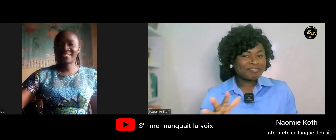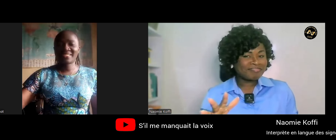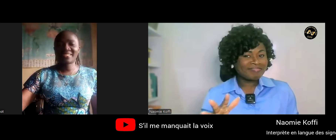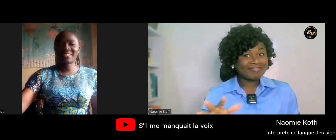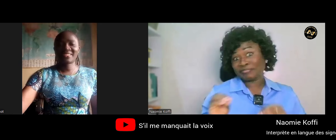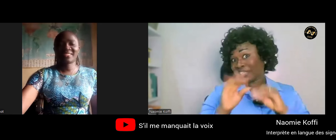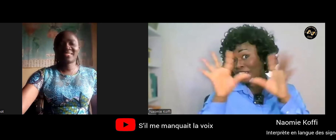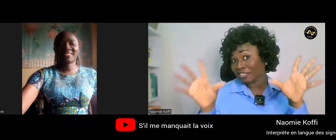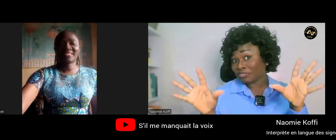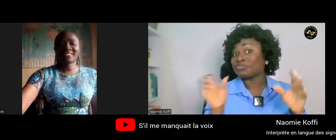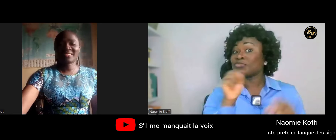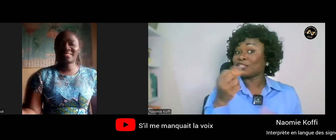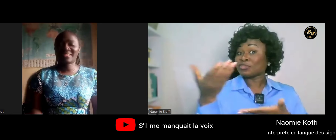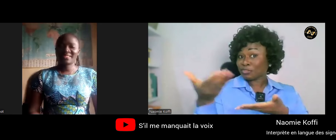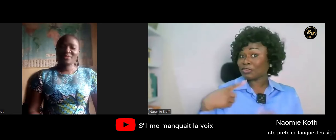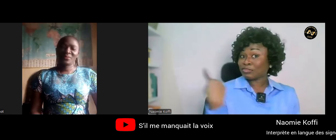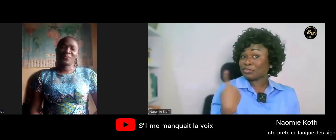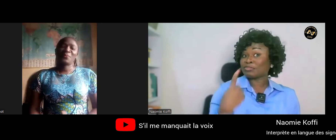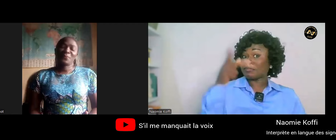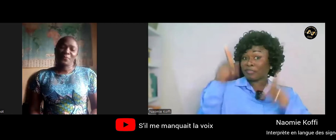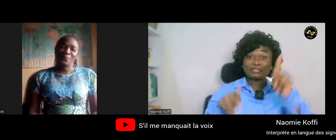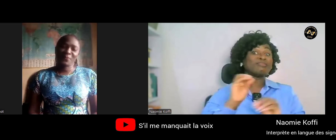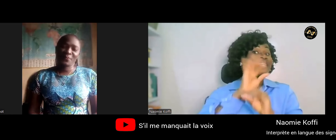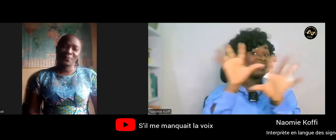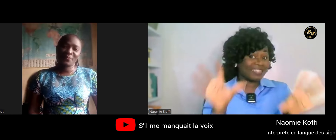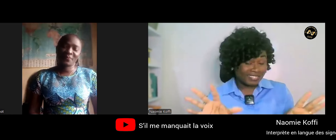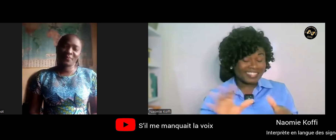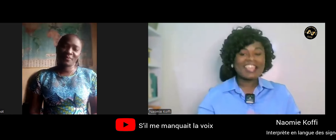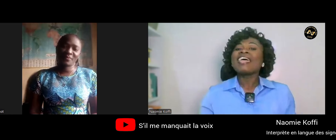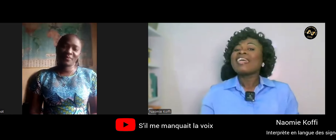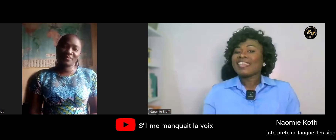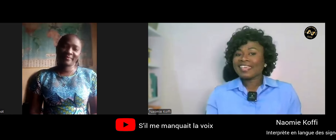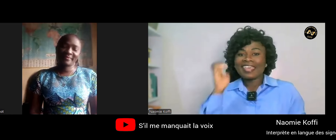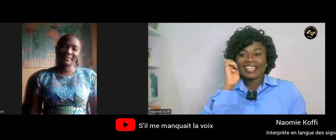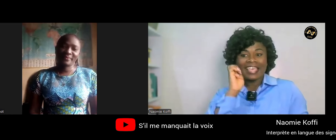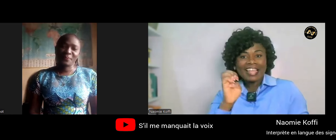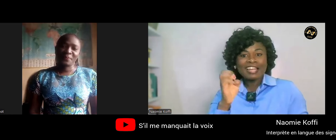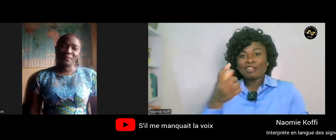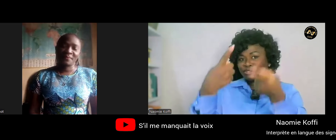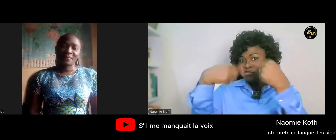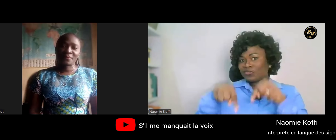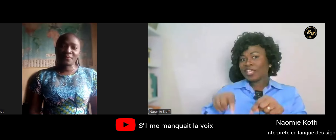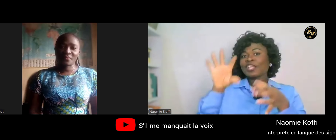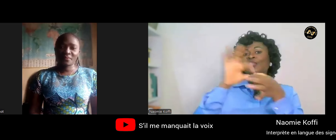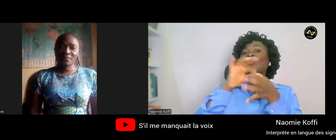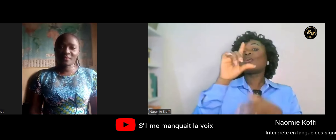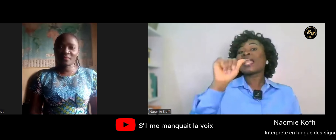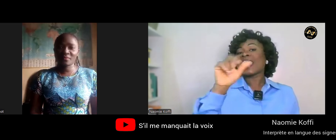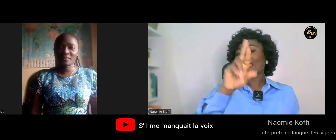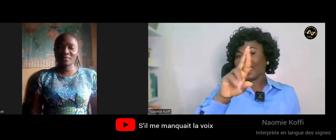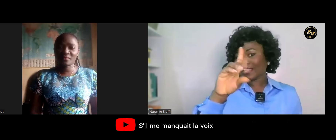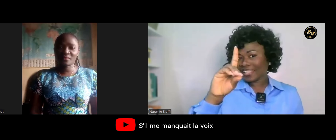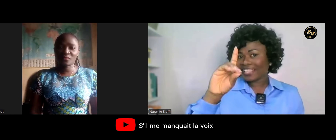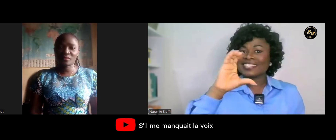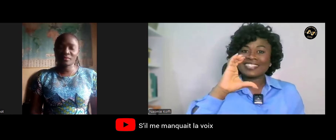dame brillante. Oui, je reçois toujours des personnes brillantes. Et elle nous vient de